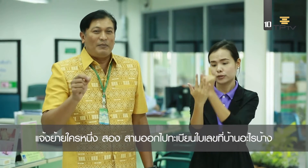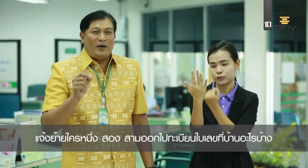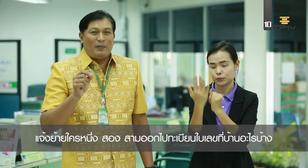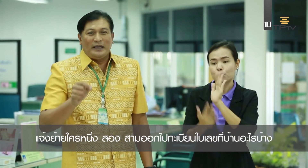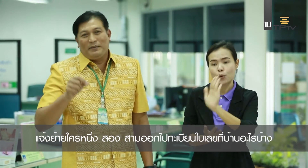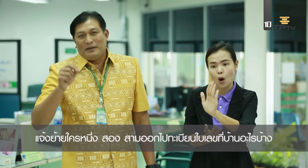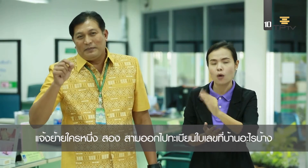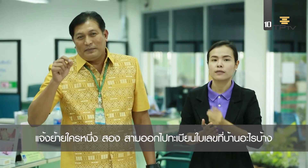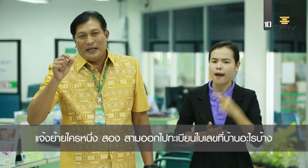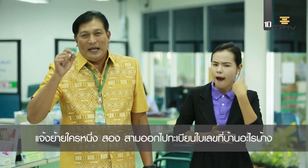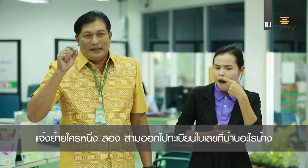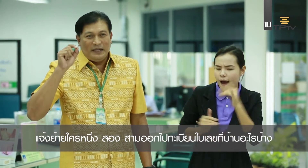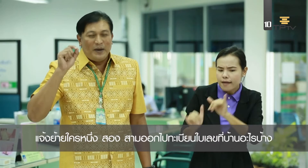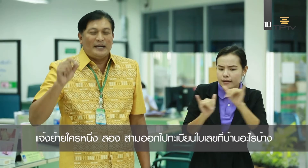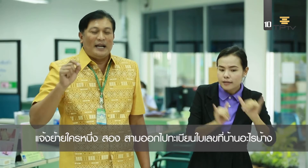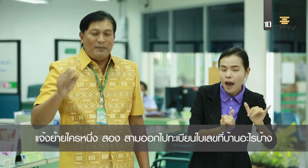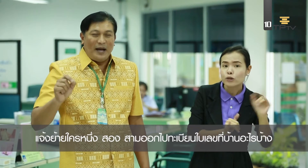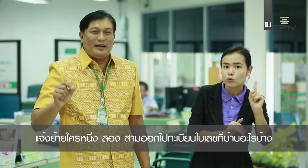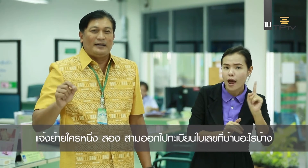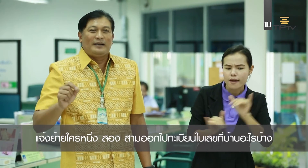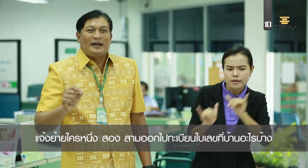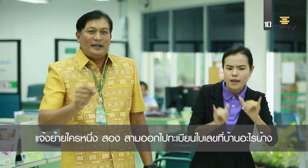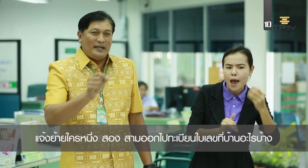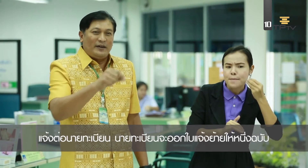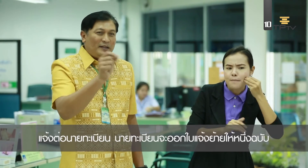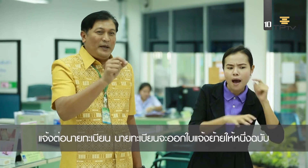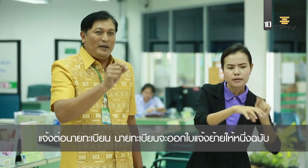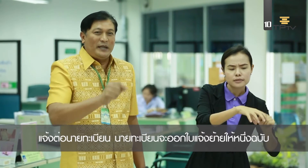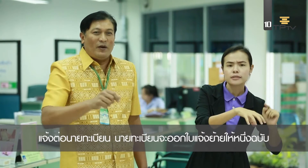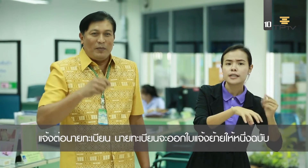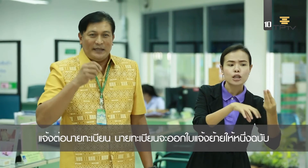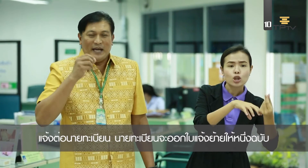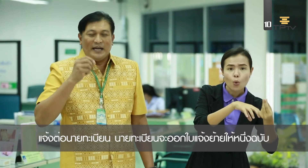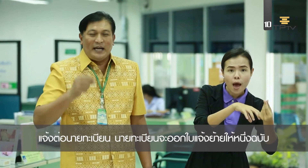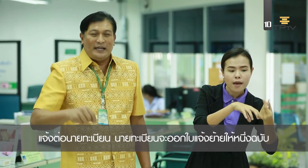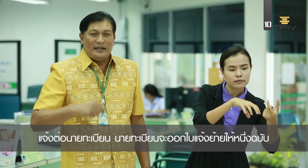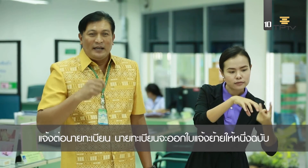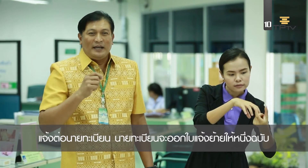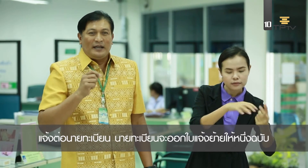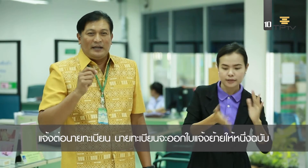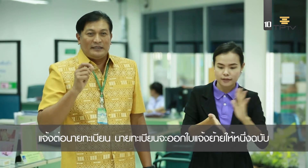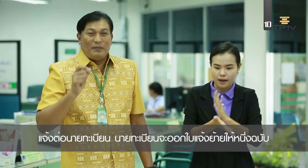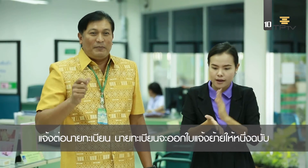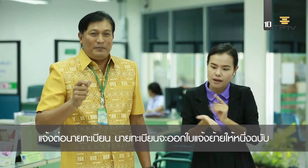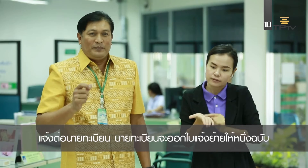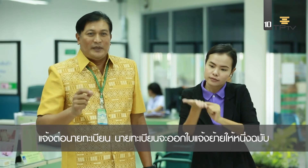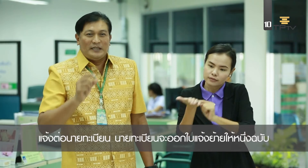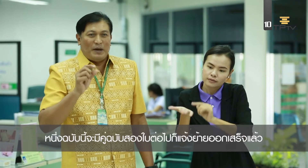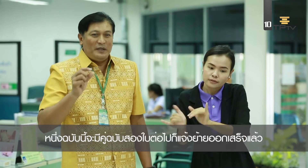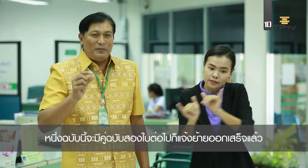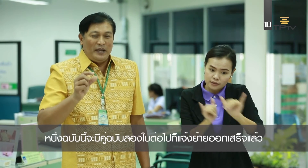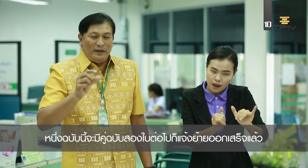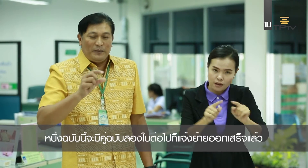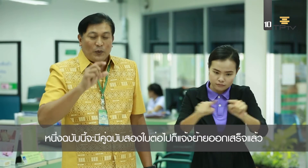2 3ออกไปทะเบียนใบเลขที่บ้านอะไรบ้างแจ้งหน่อยในทะเบียนในทะเบียนจะออกใบแจ้งย้ายให้1ฉบับ1